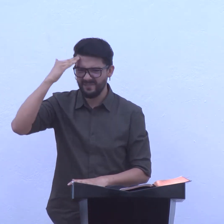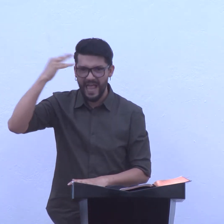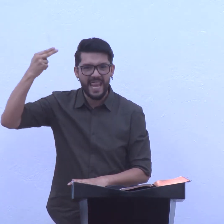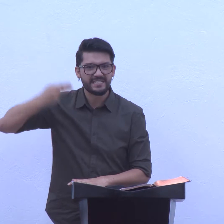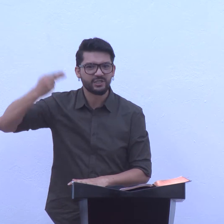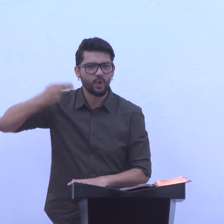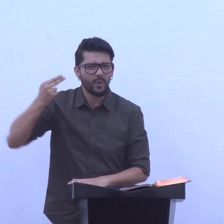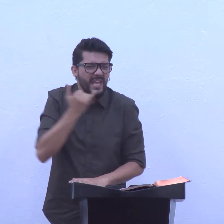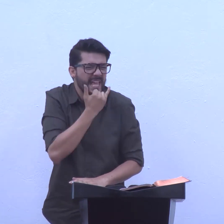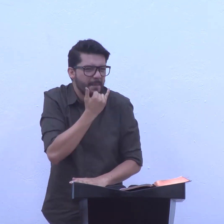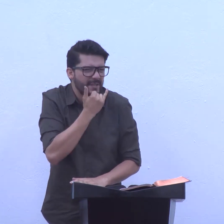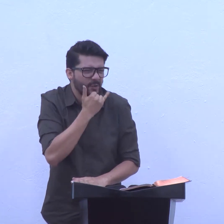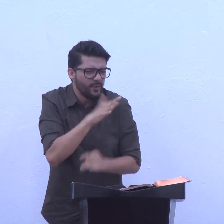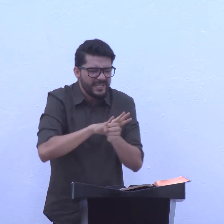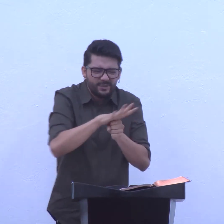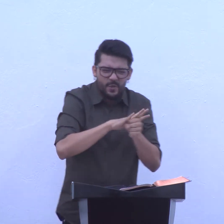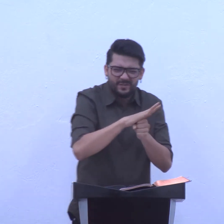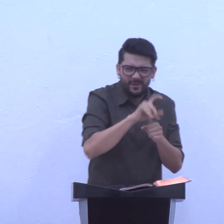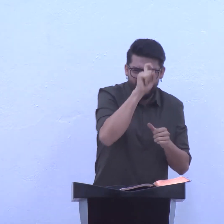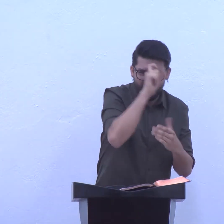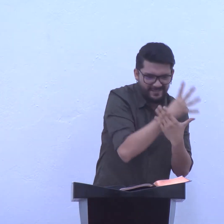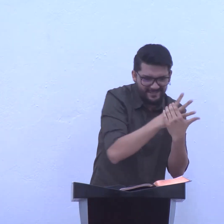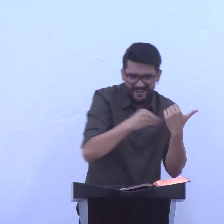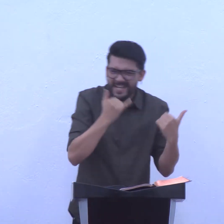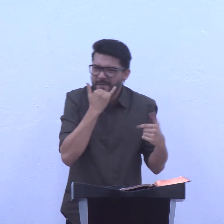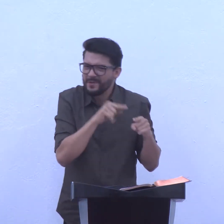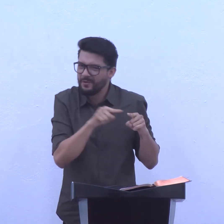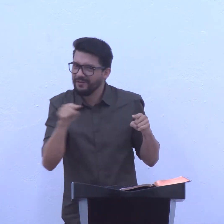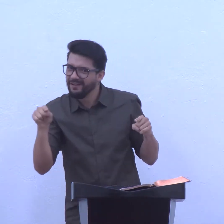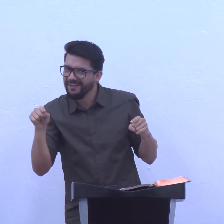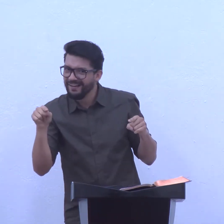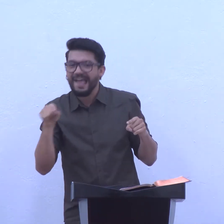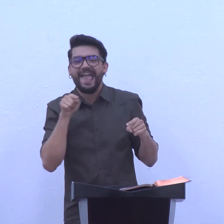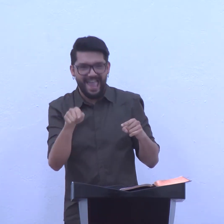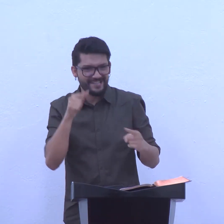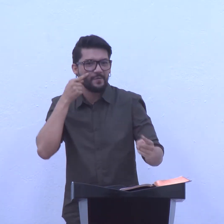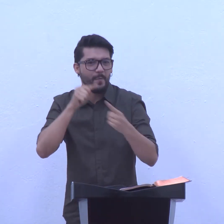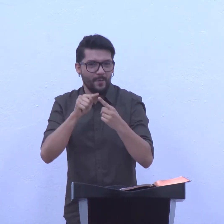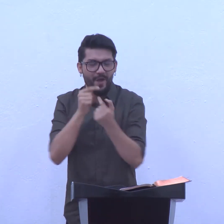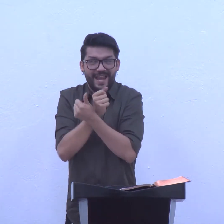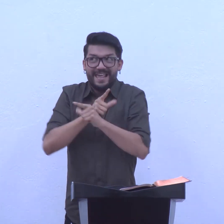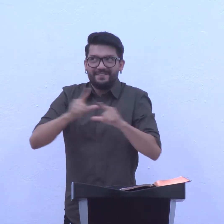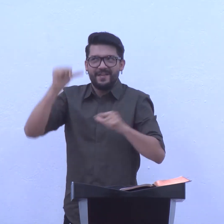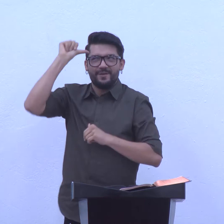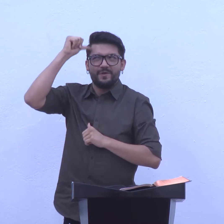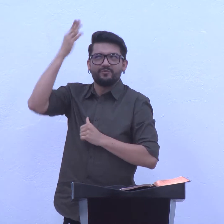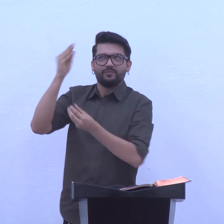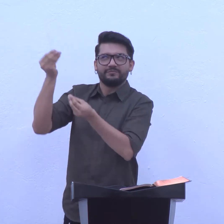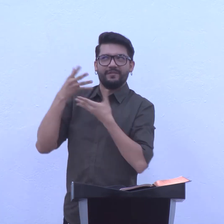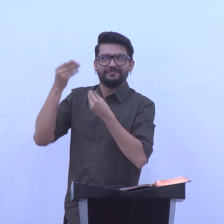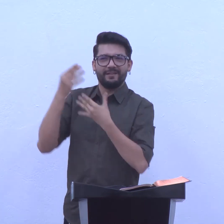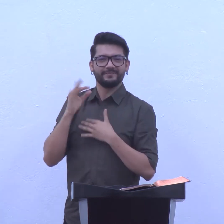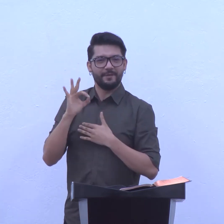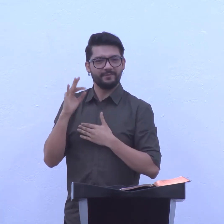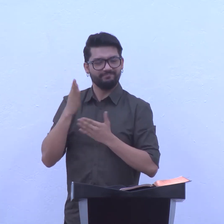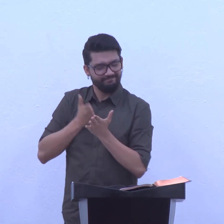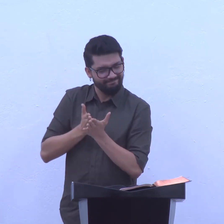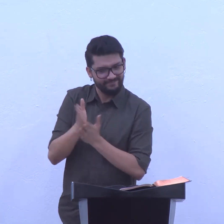Ahora, yo sé que ustedes saben la historia del pueblo de Israel y todo lo que ocurrió de Egipto a Canaán, ¿cierto? Y cómo